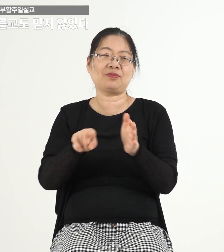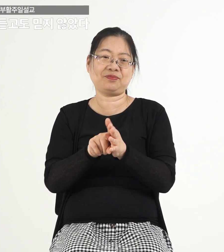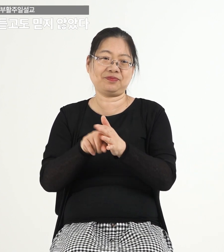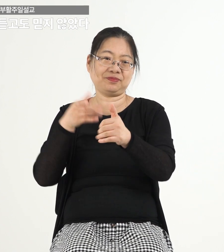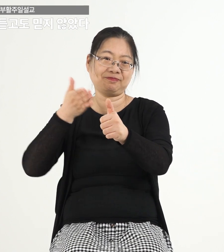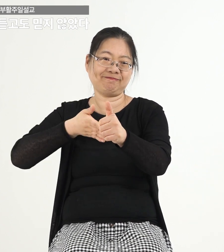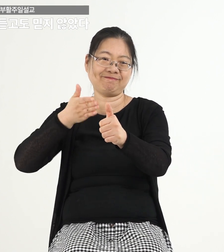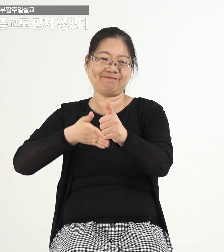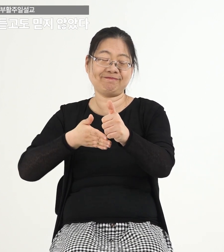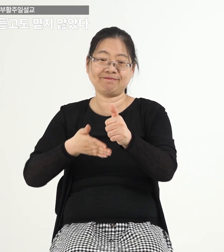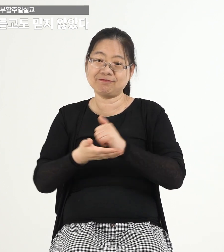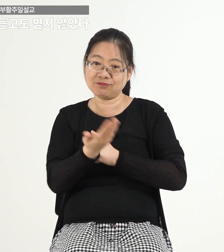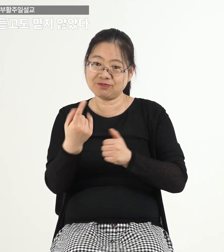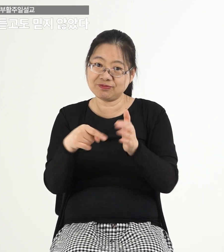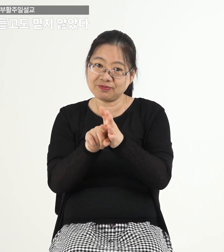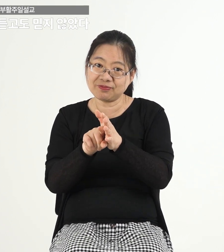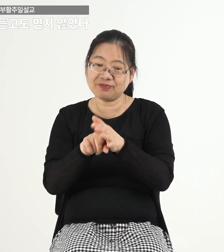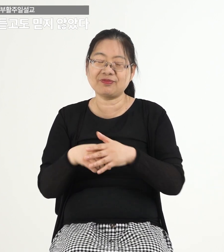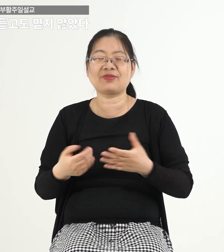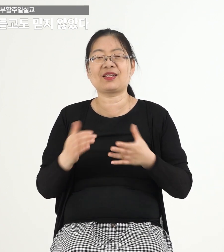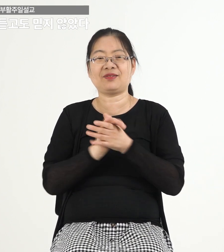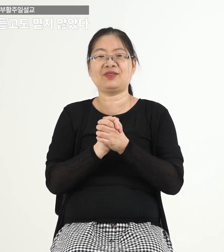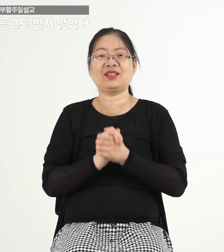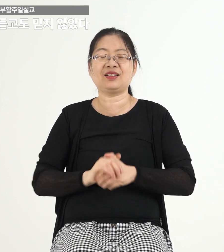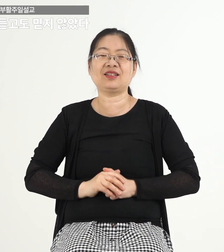믿어야죠. 믿습니까?